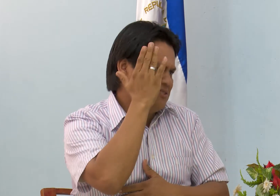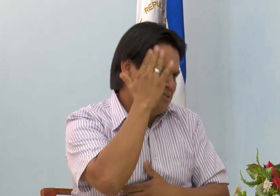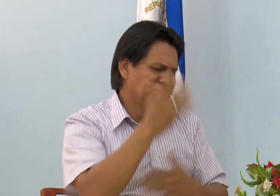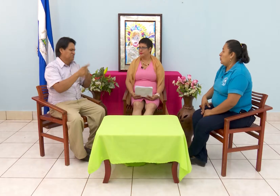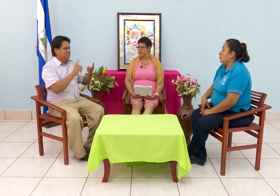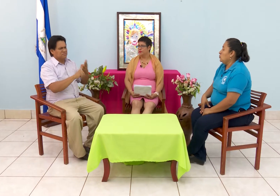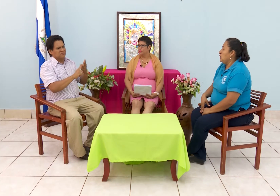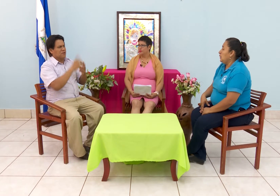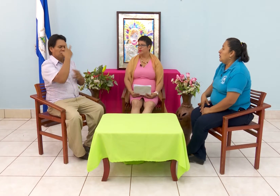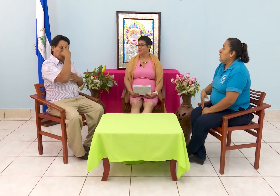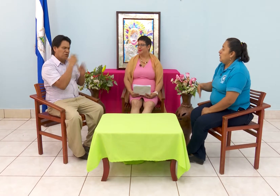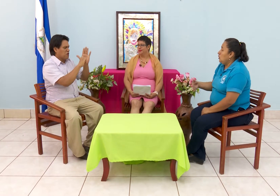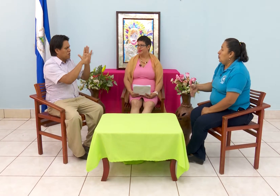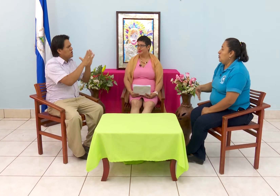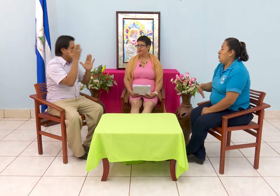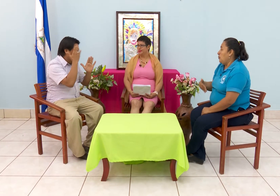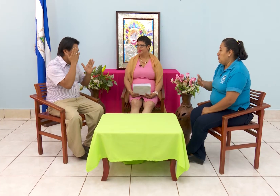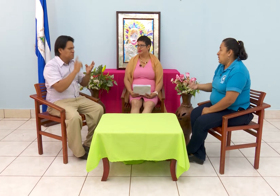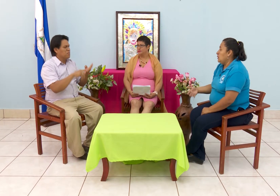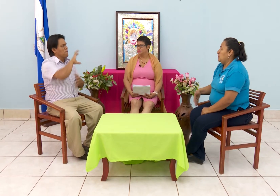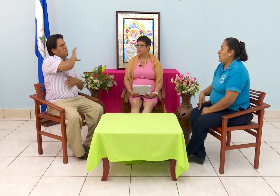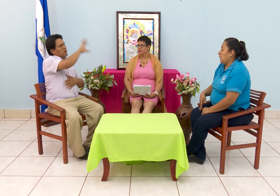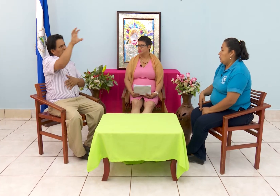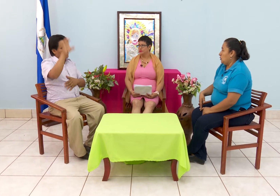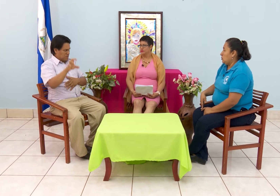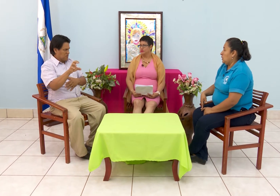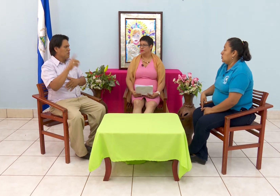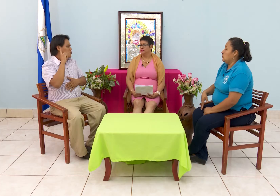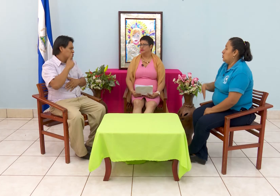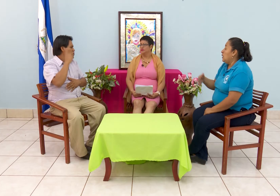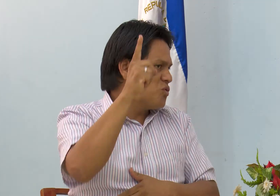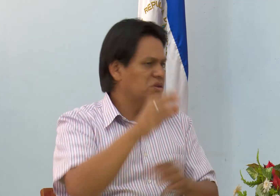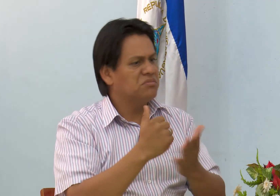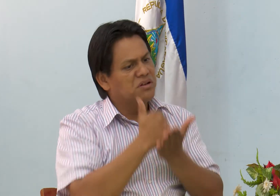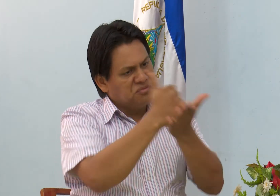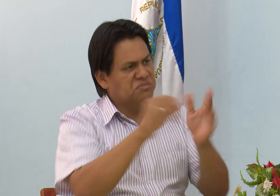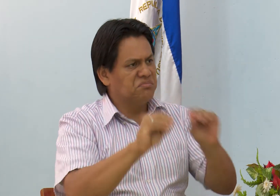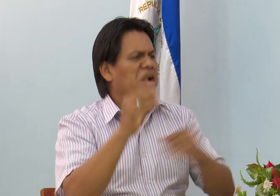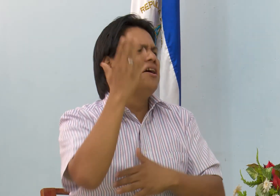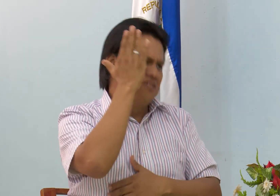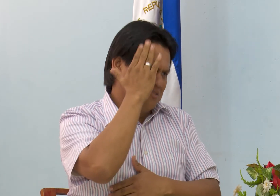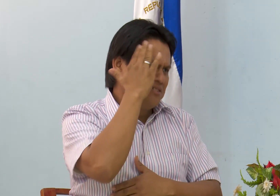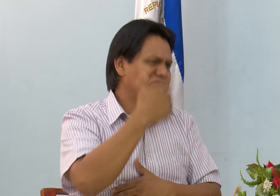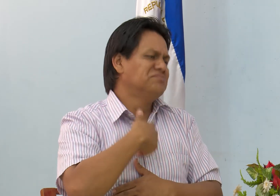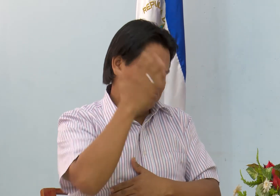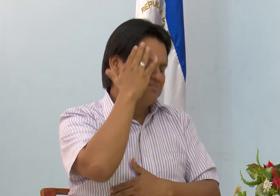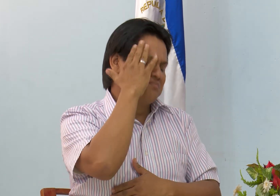ninguna otra oportunidad y nos permitieron prepararnos dentro de la asociación. Actualmente mi experiencia me ha llevado a enseñarle